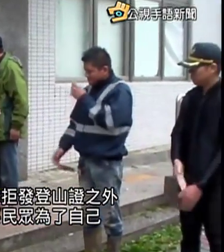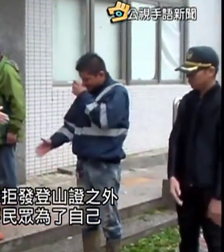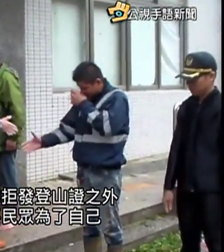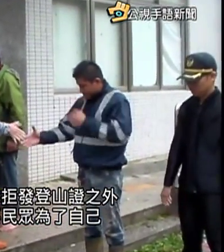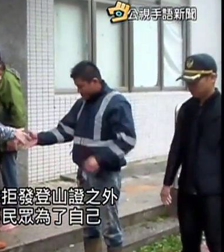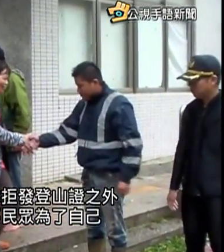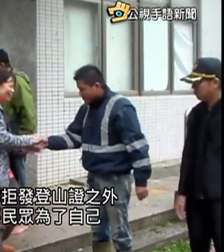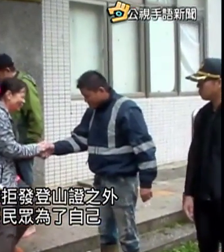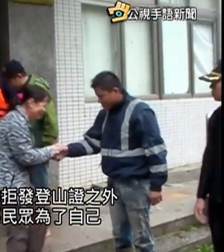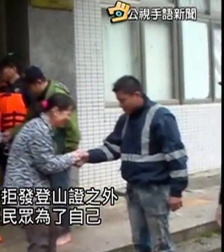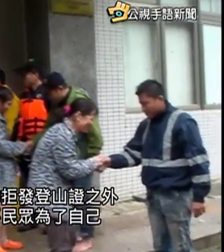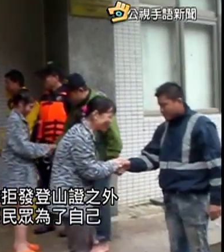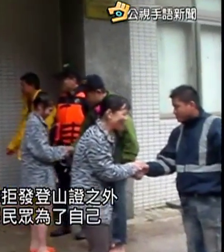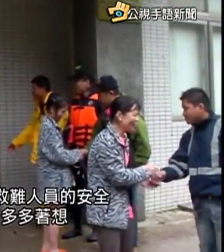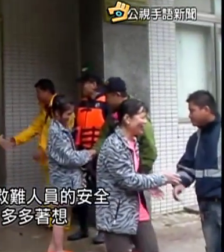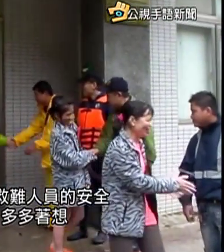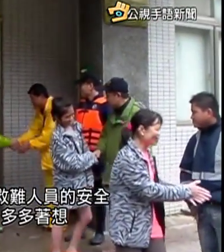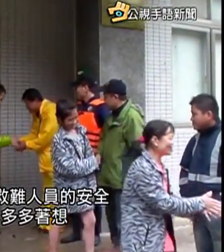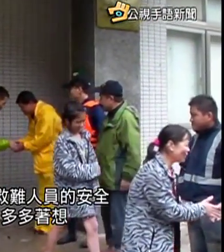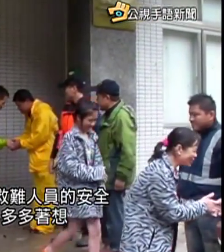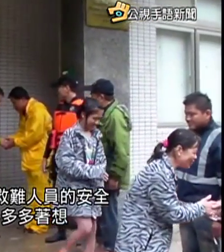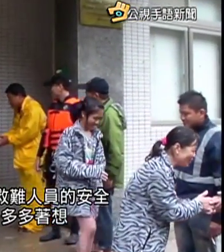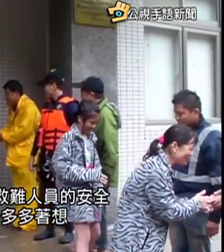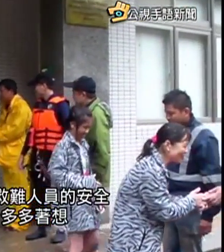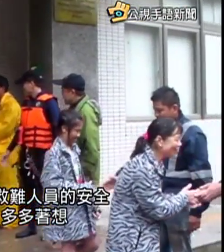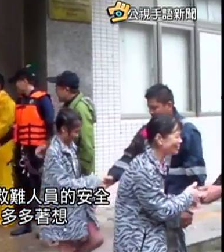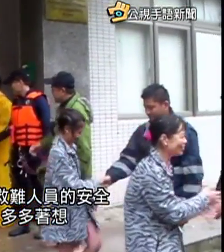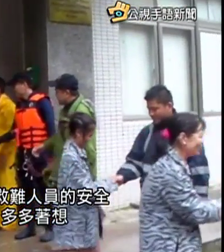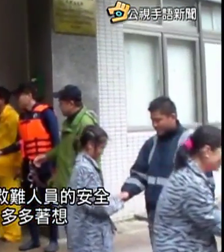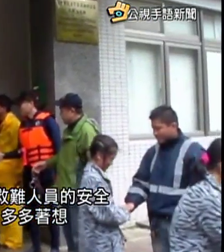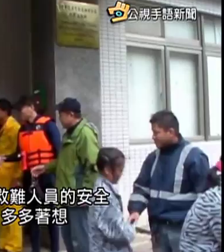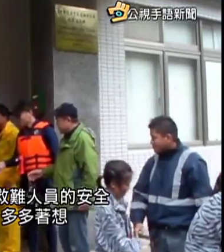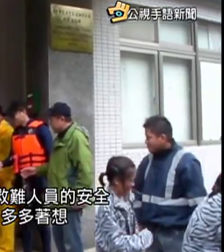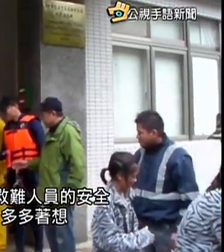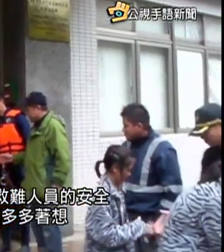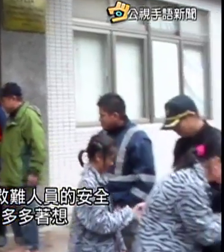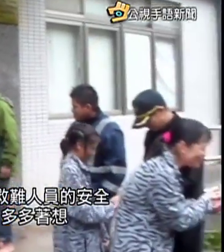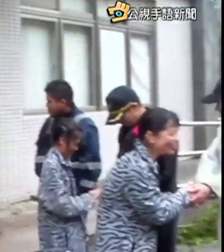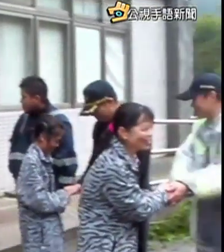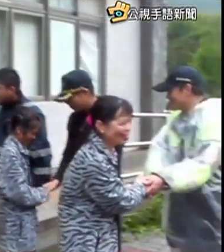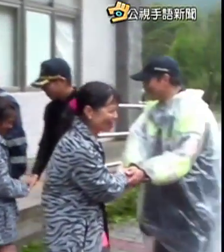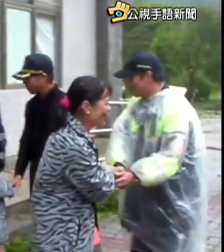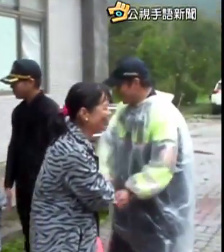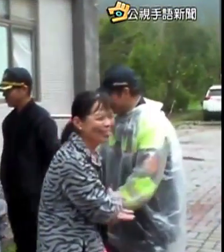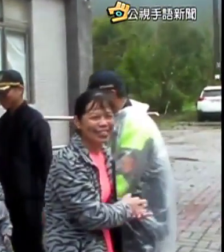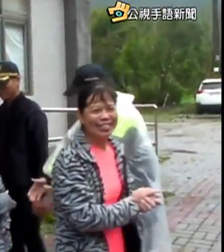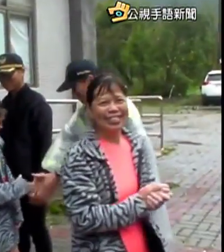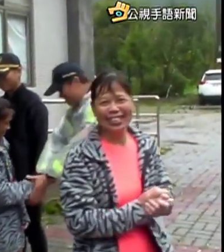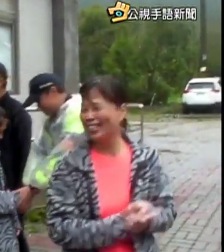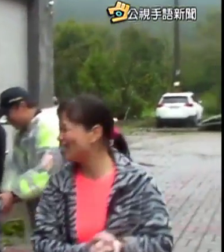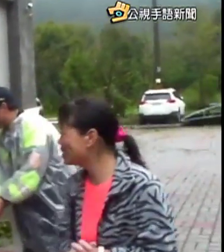民众为了自己以及救难人员的安全多多着想一下。记者林建生、赖世杰台中报